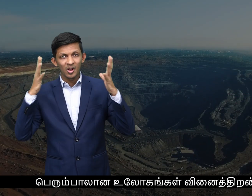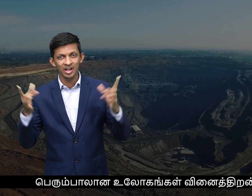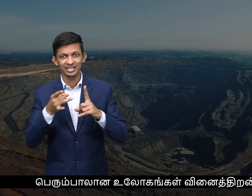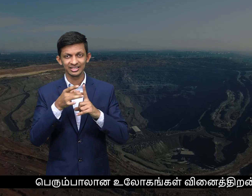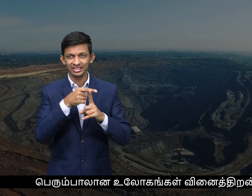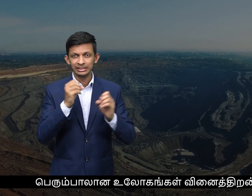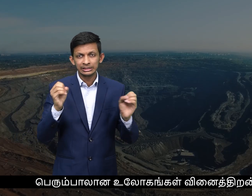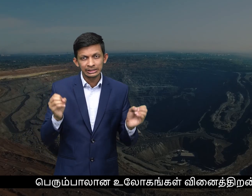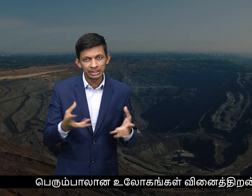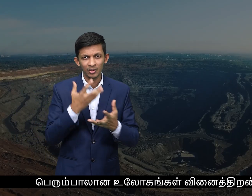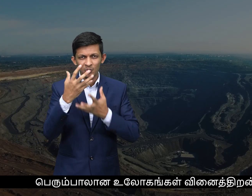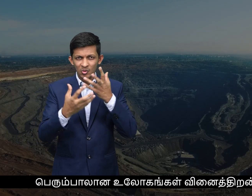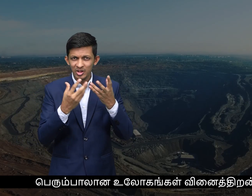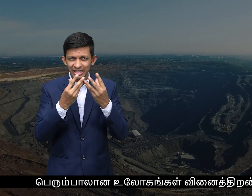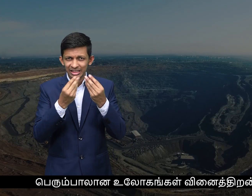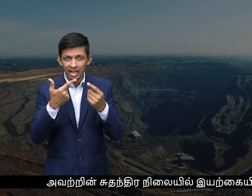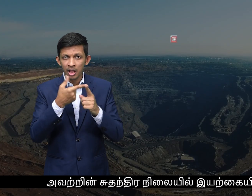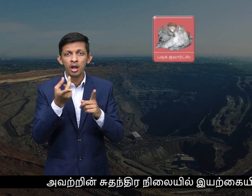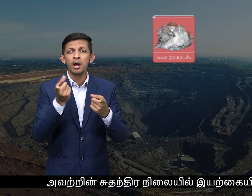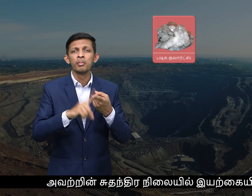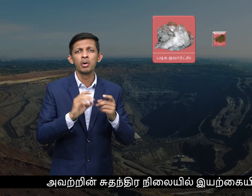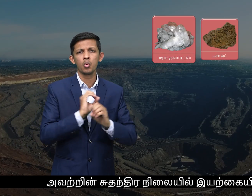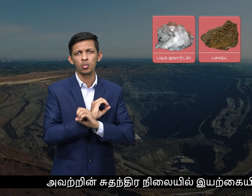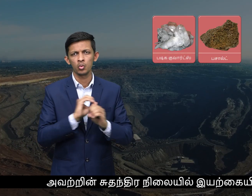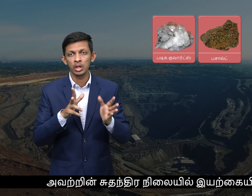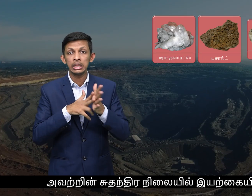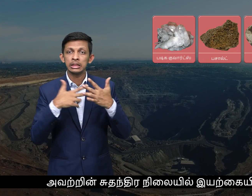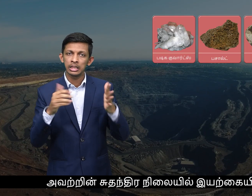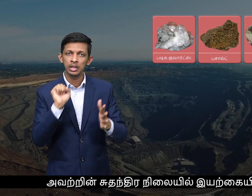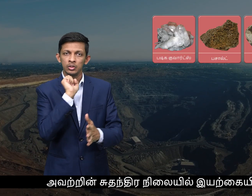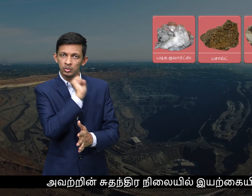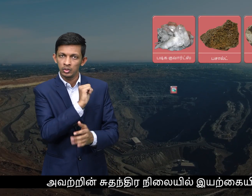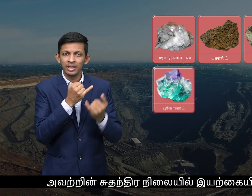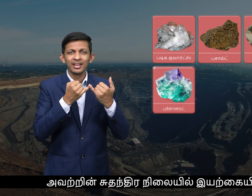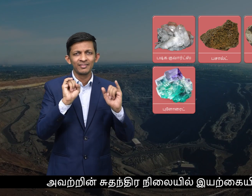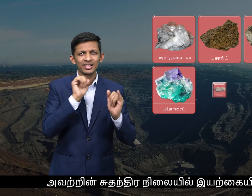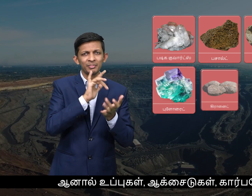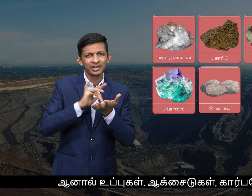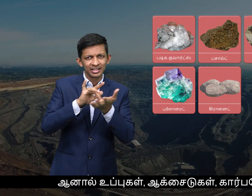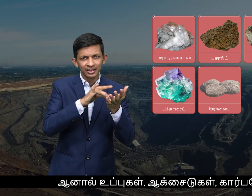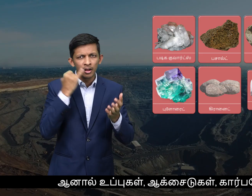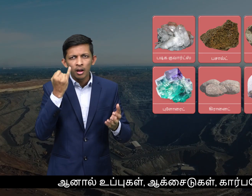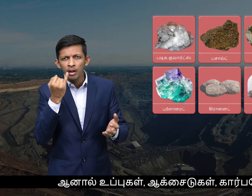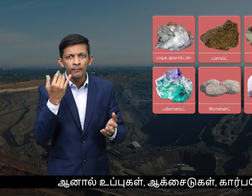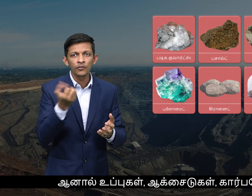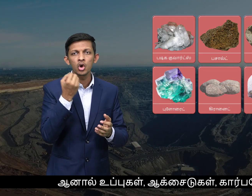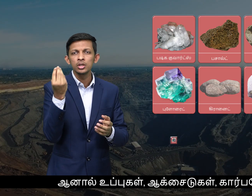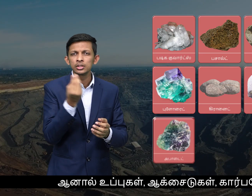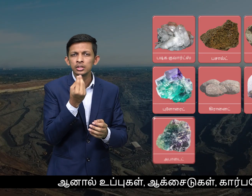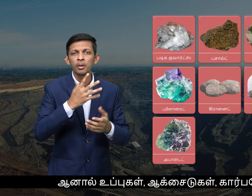பெரும்பாலான உலோகங்கள் வினைத்திறன் கொண்டவை. அவற்றின் சுதந்திர நிலையில் இயற்கையில் ஏற்படாது. ஆனால்